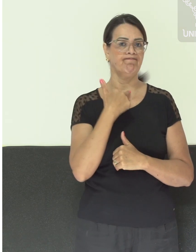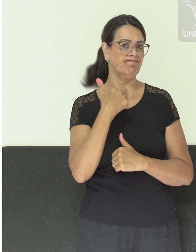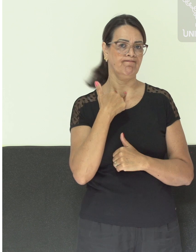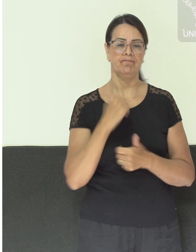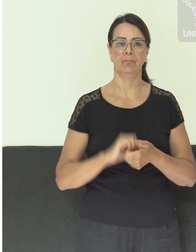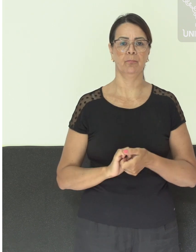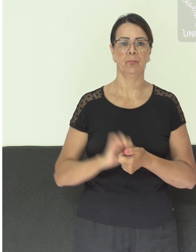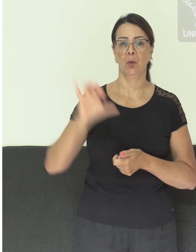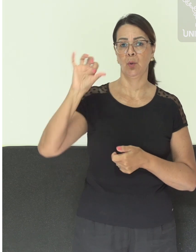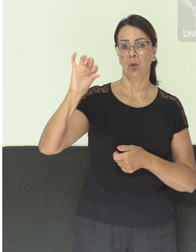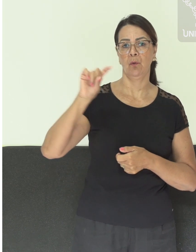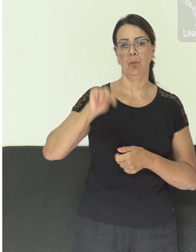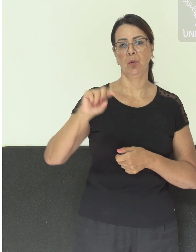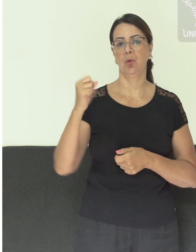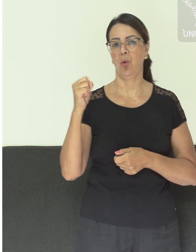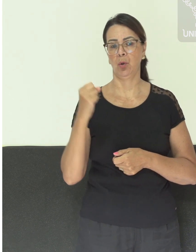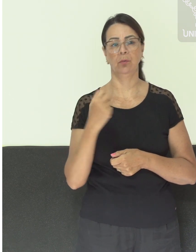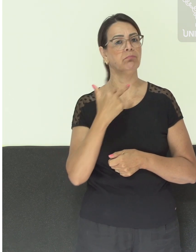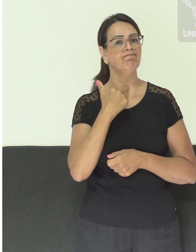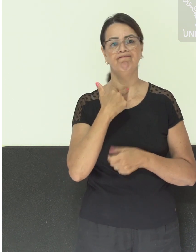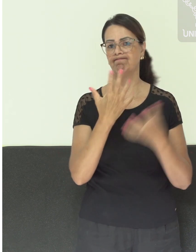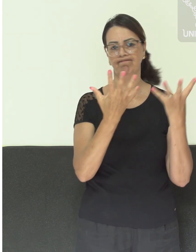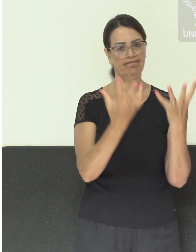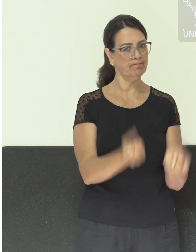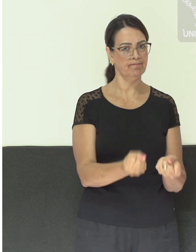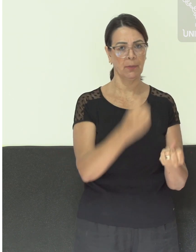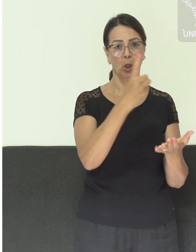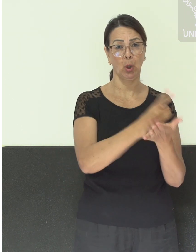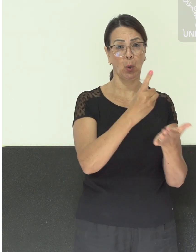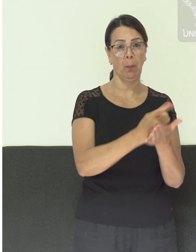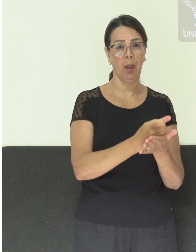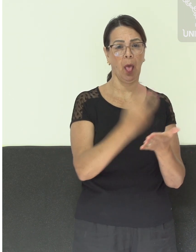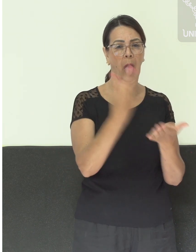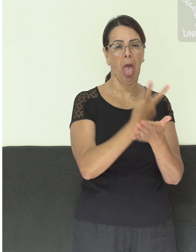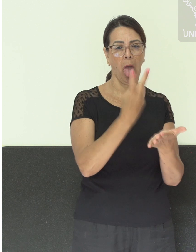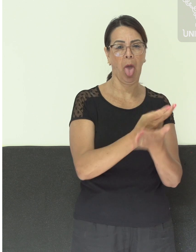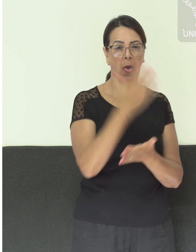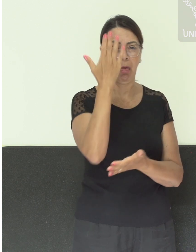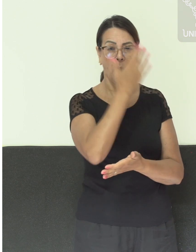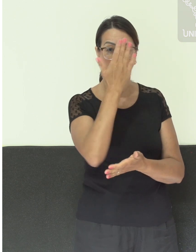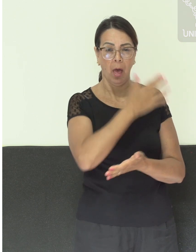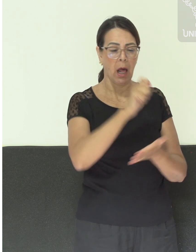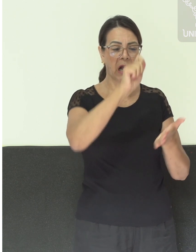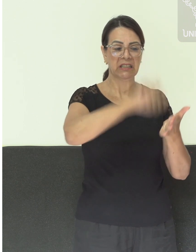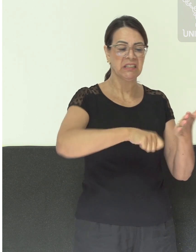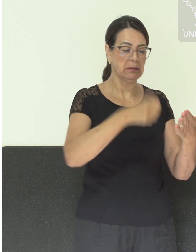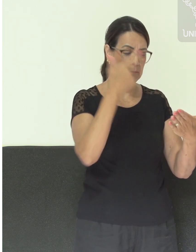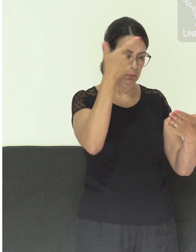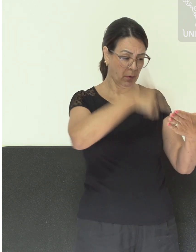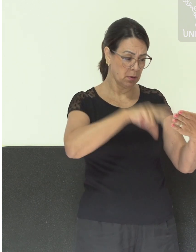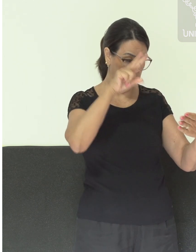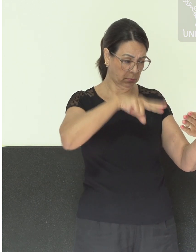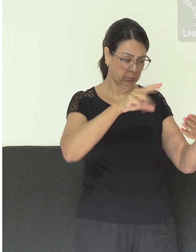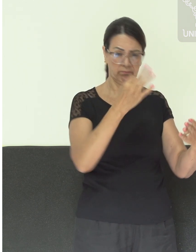9.8. Não serão aceitos documentos rasurados ou com assinatura não identificada.